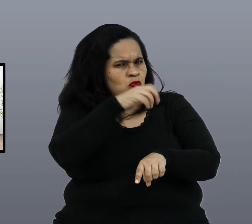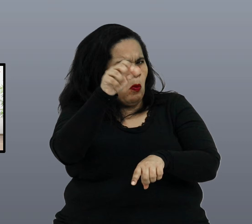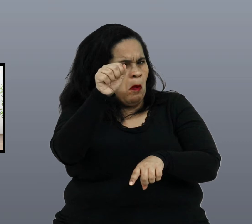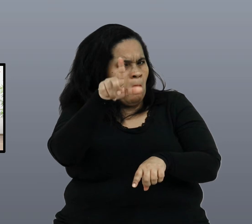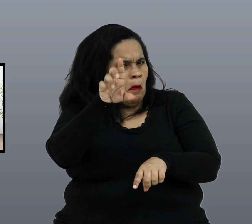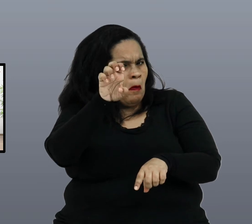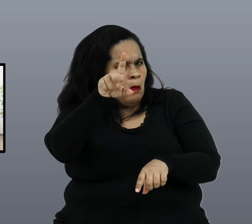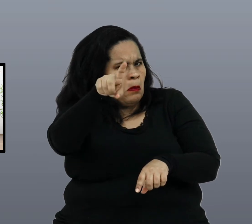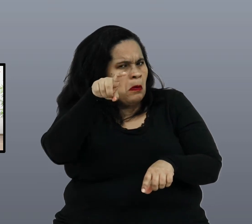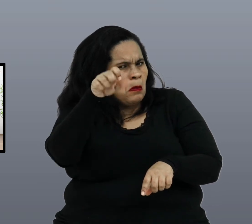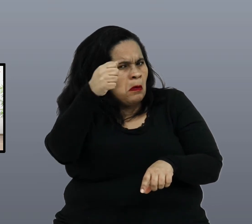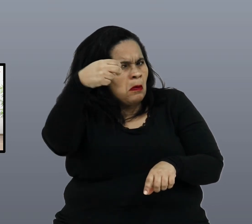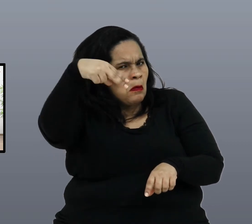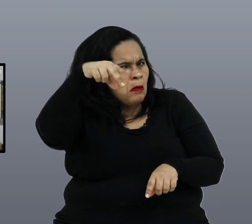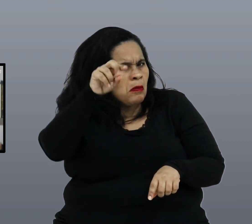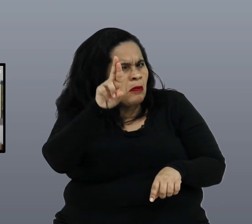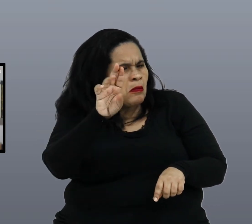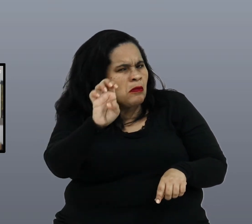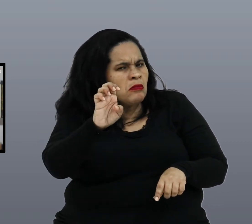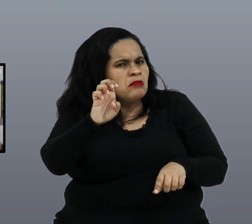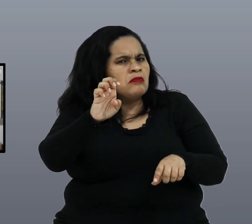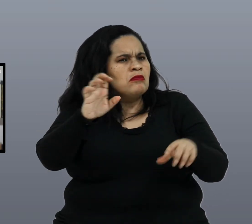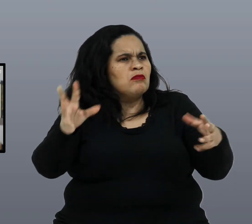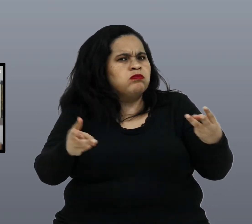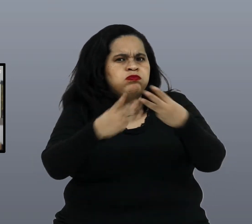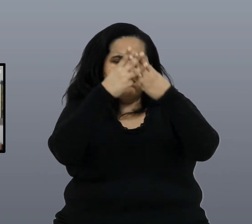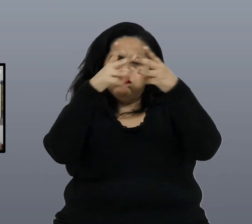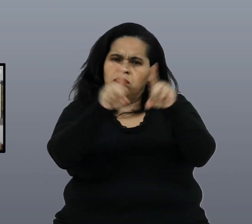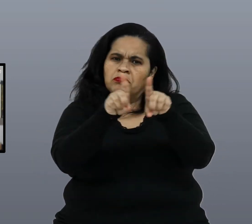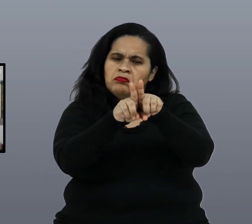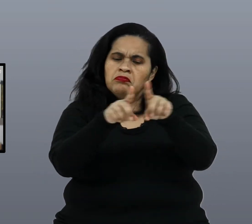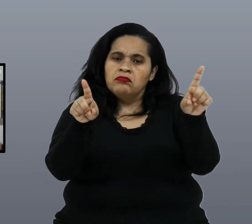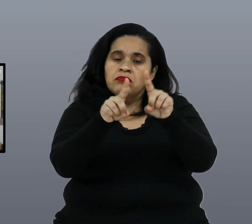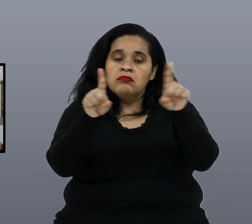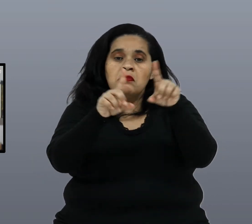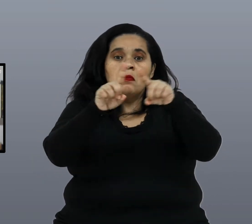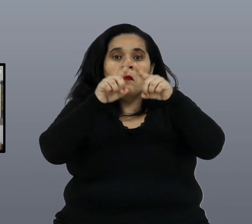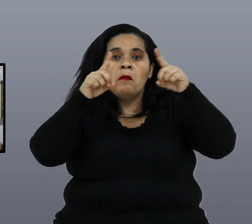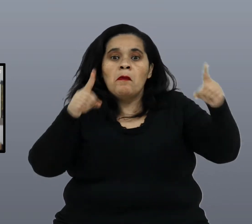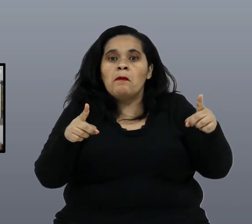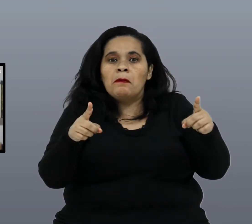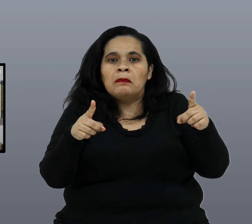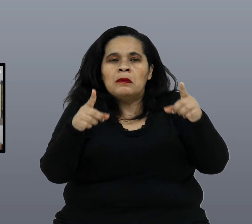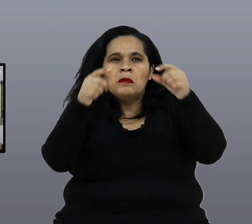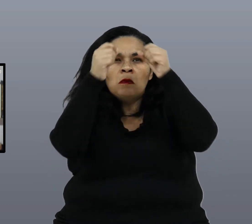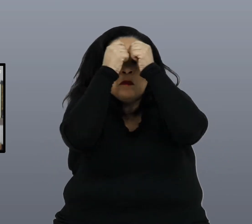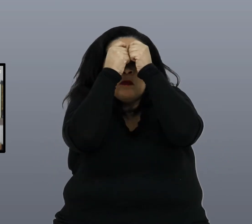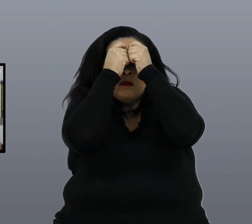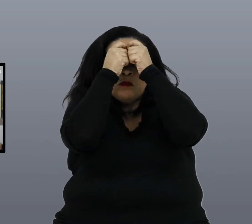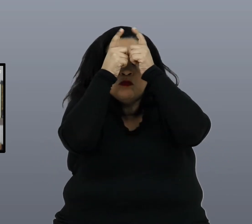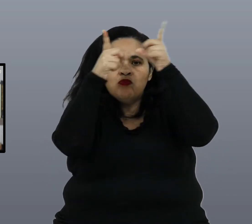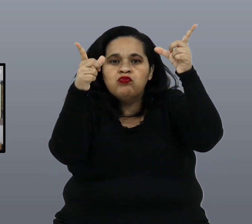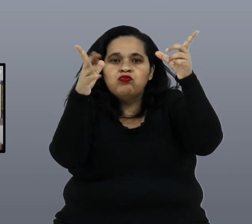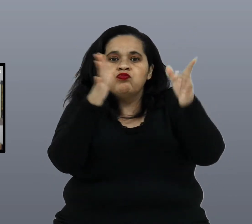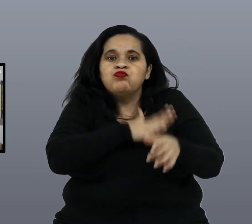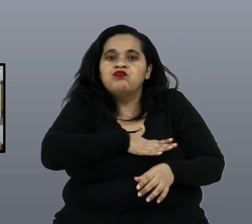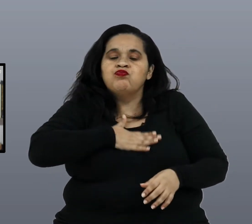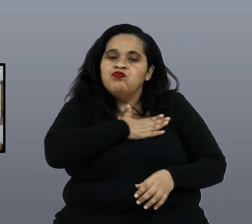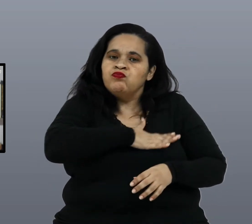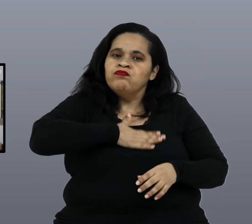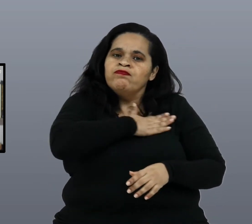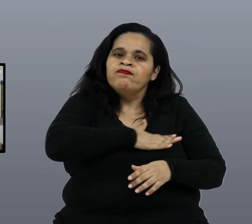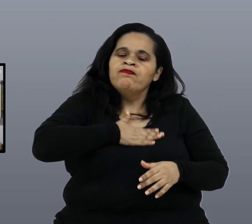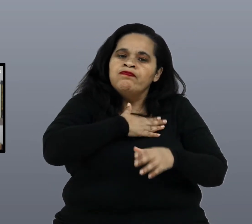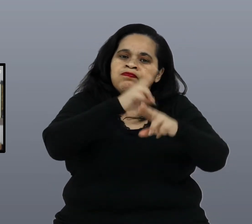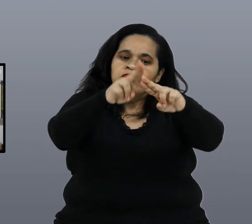era macedônio, né? Mas ele era um amante da cultura, da filosofia grega. Então ele vai estudar com